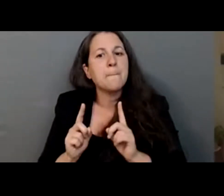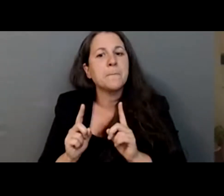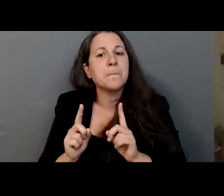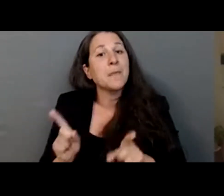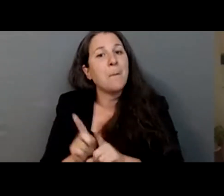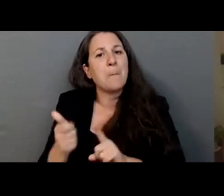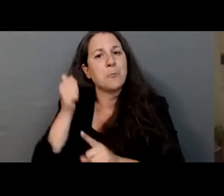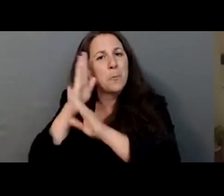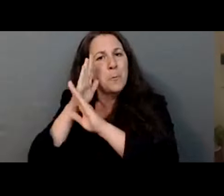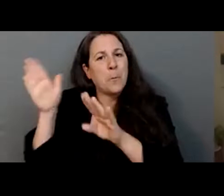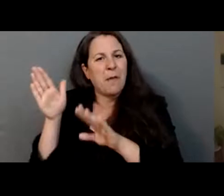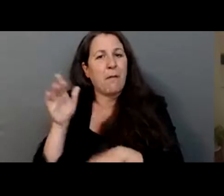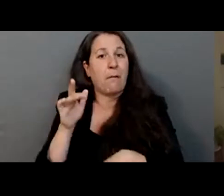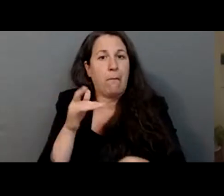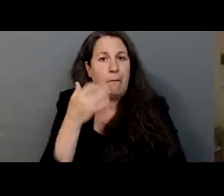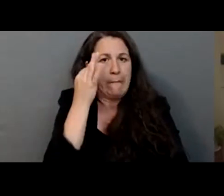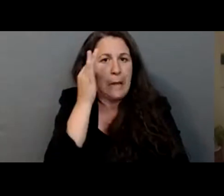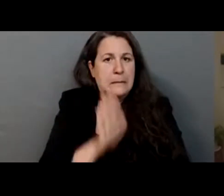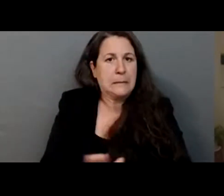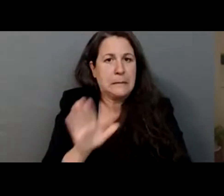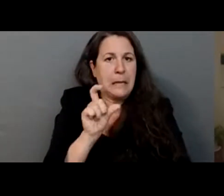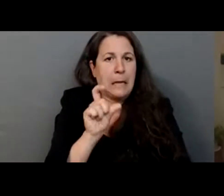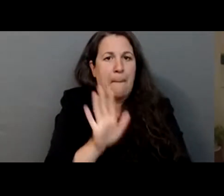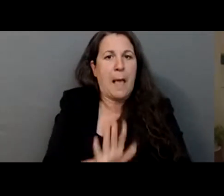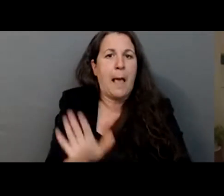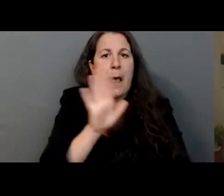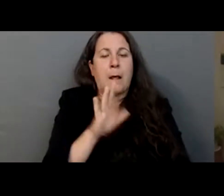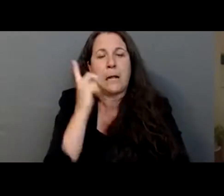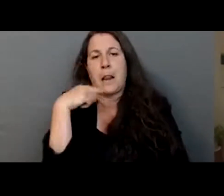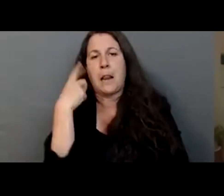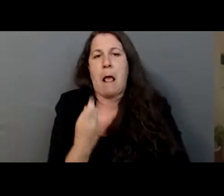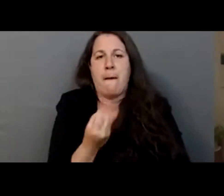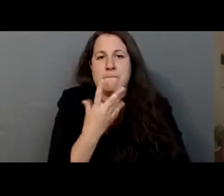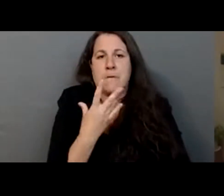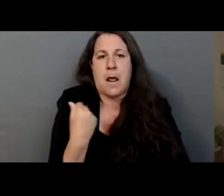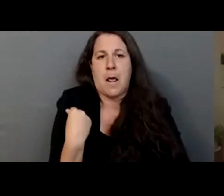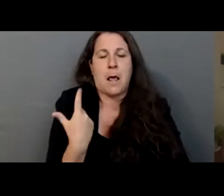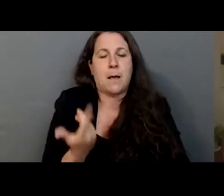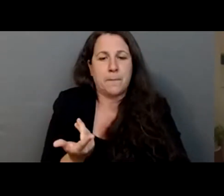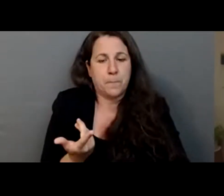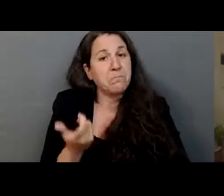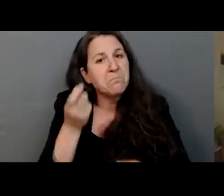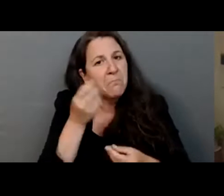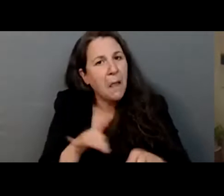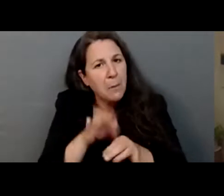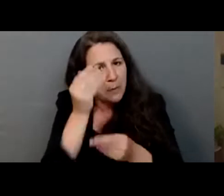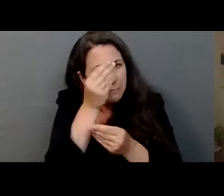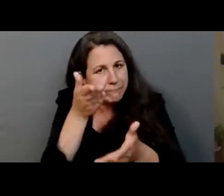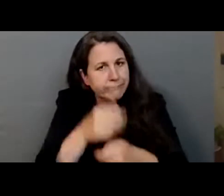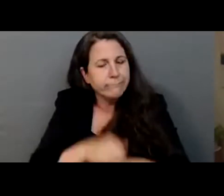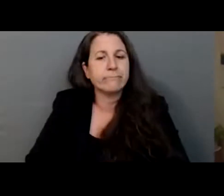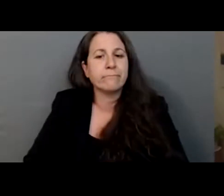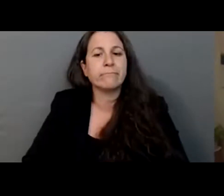connu que dans notre dans les communautés francophones. C'est important de le dire, de le souligner. Et même au